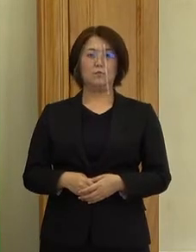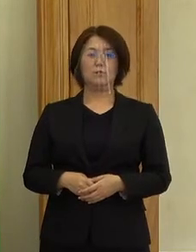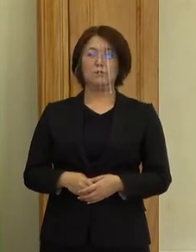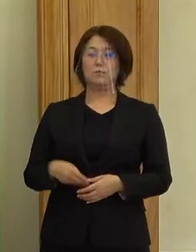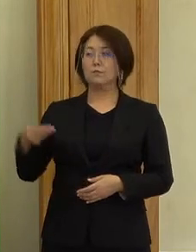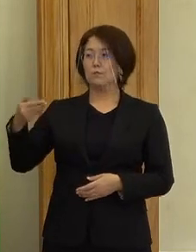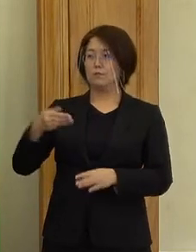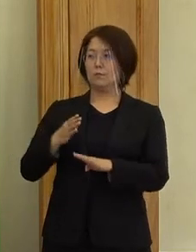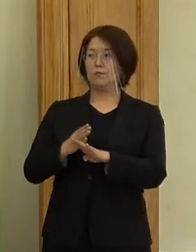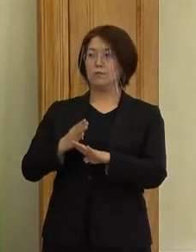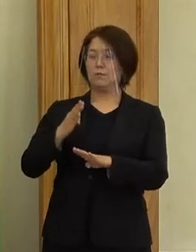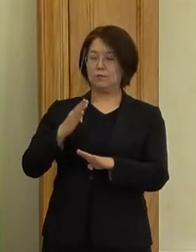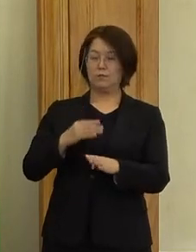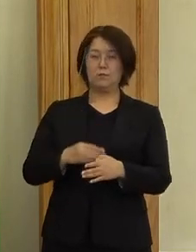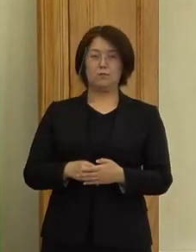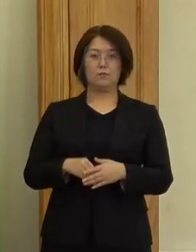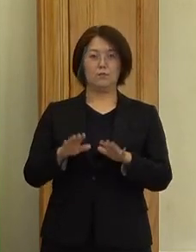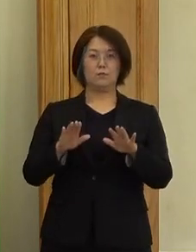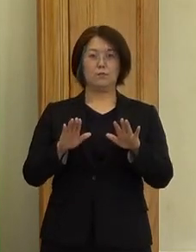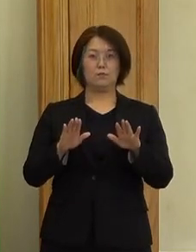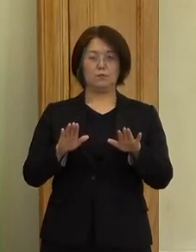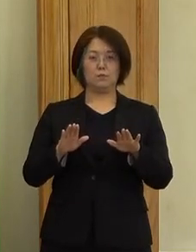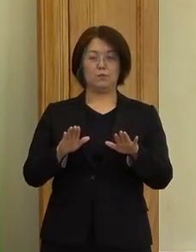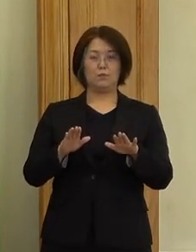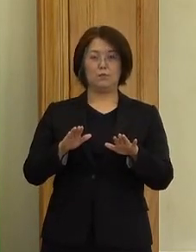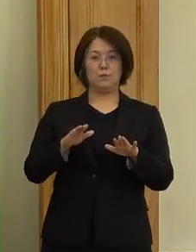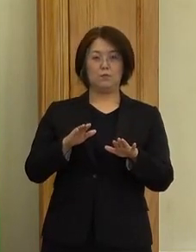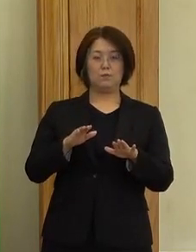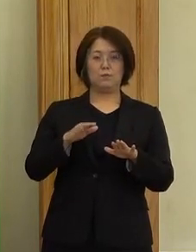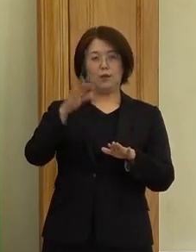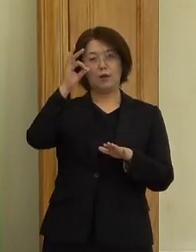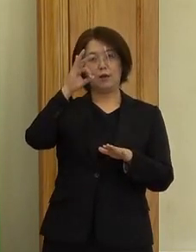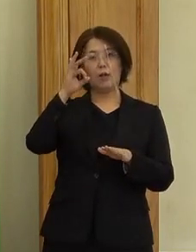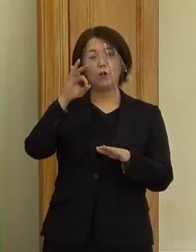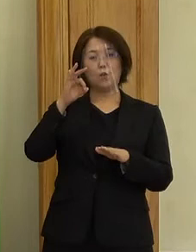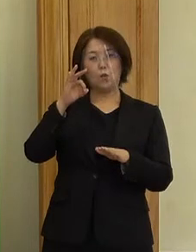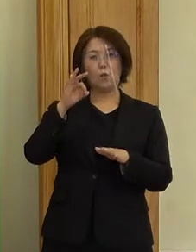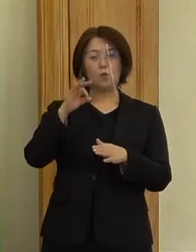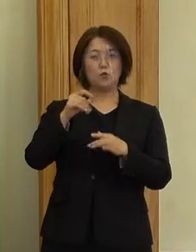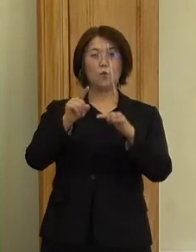はい、ありがとうございます。今観光庁のスキームに従って、